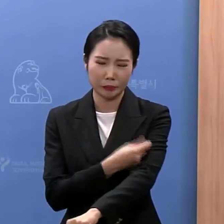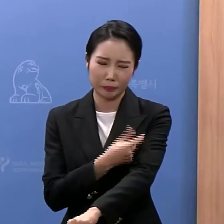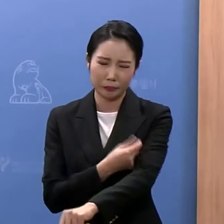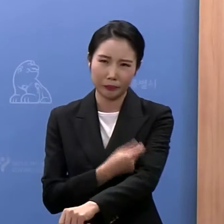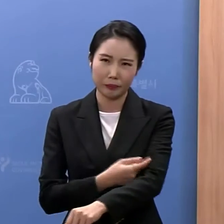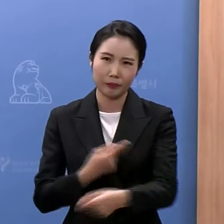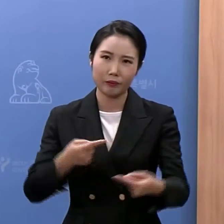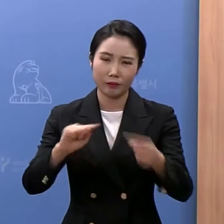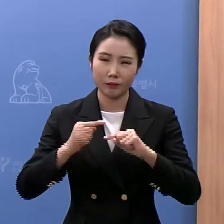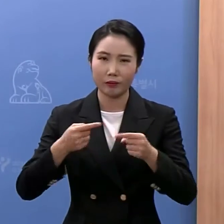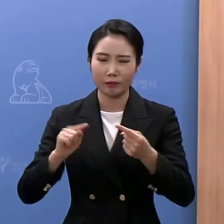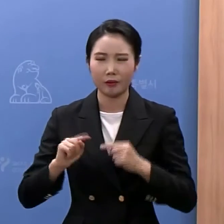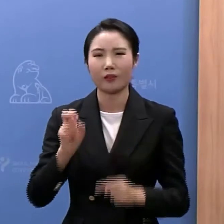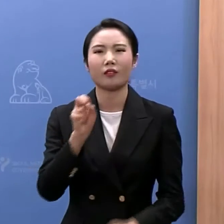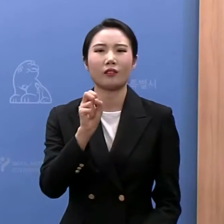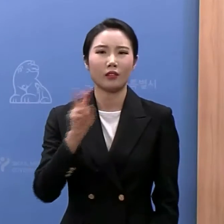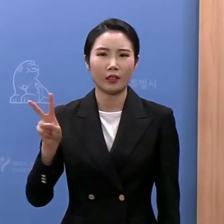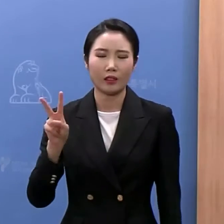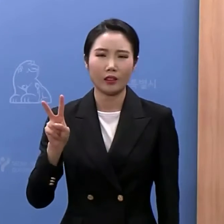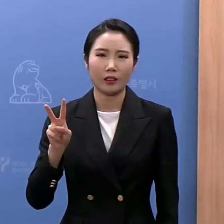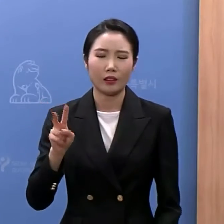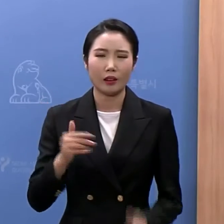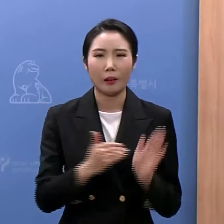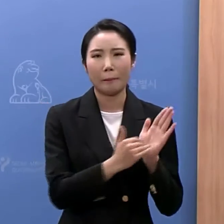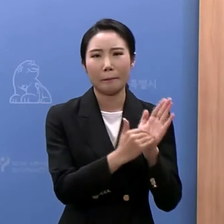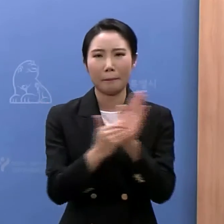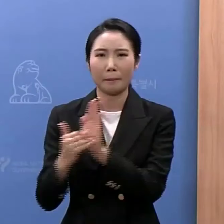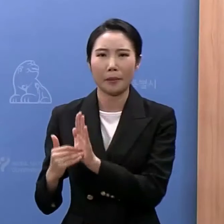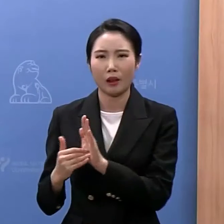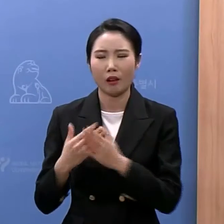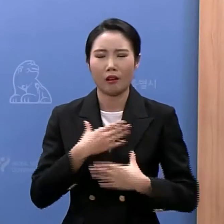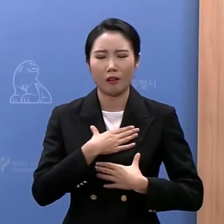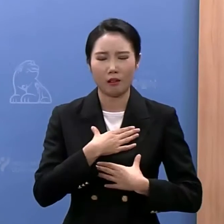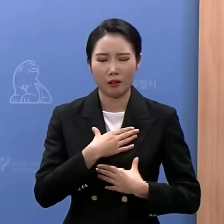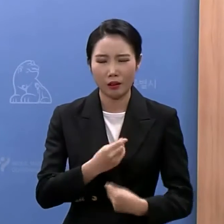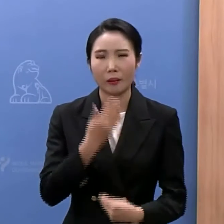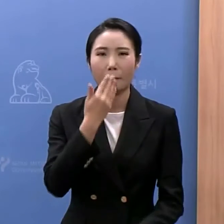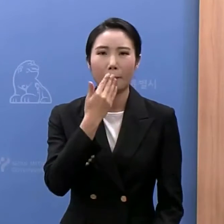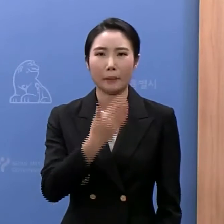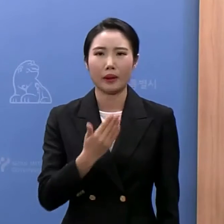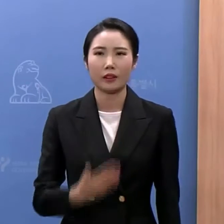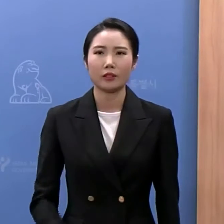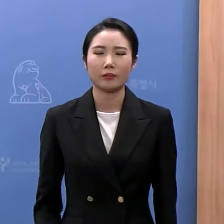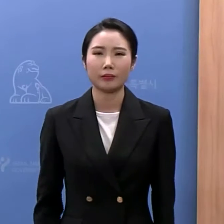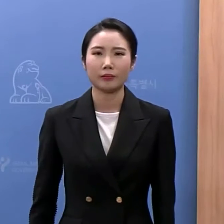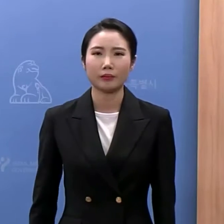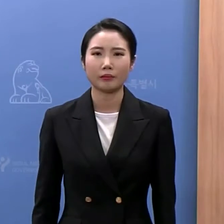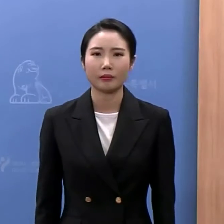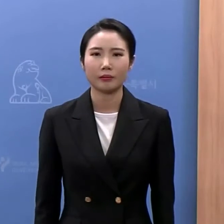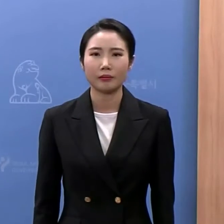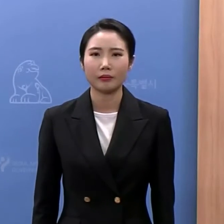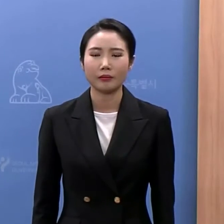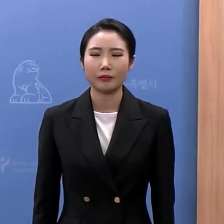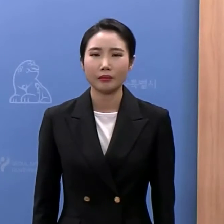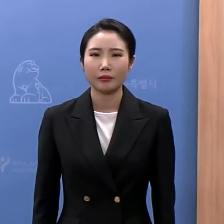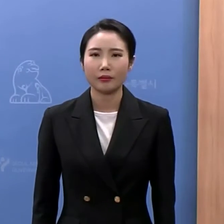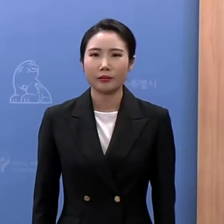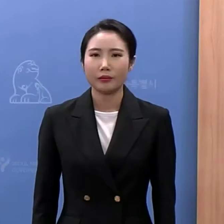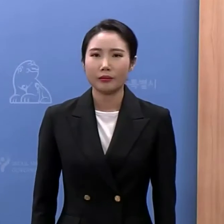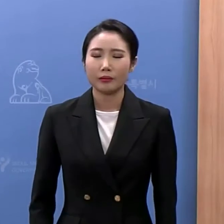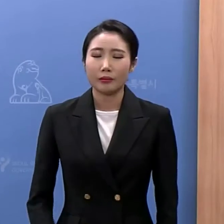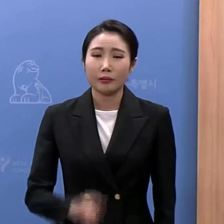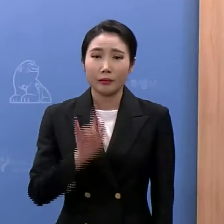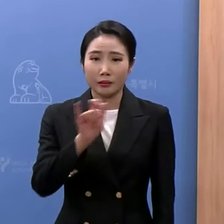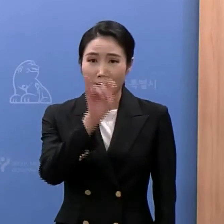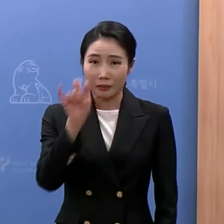완료해 안정적으로 방역을 유지하는 것이 필요로 하는 시기입니다. 감염